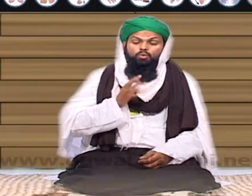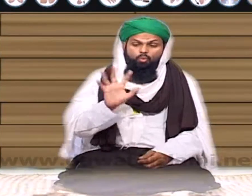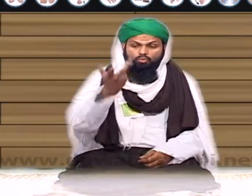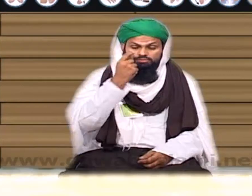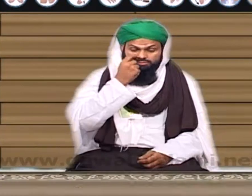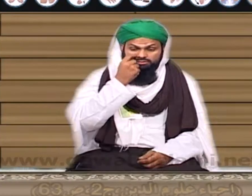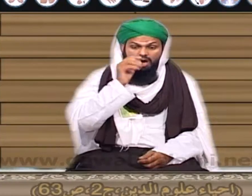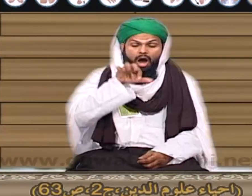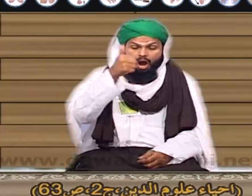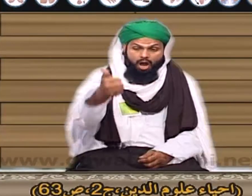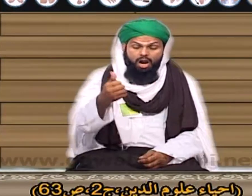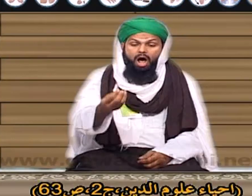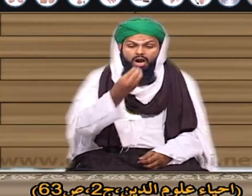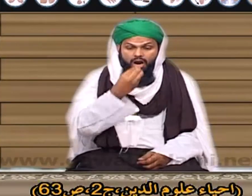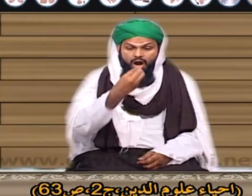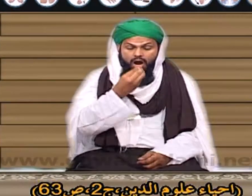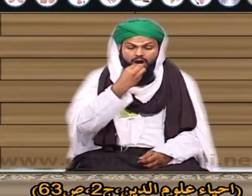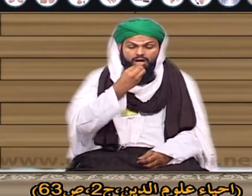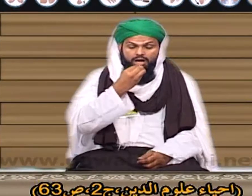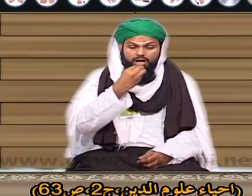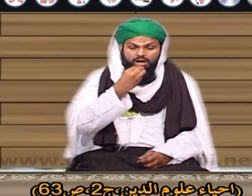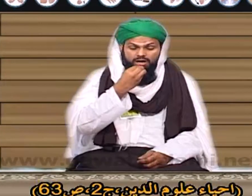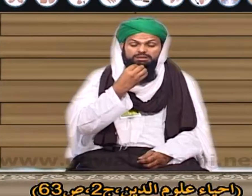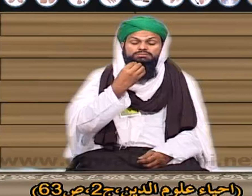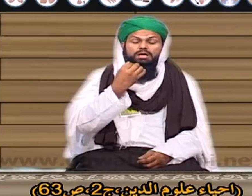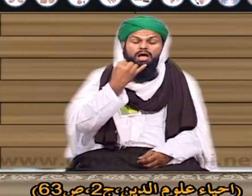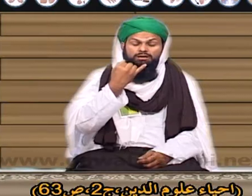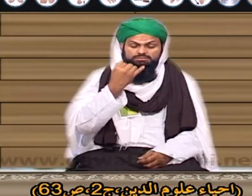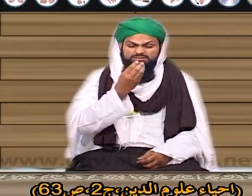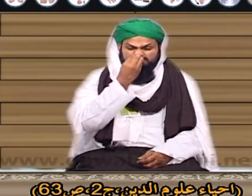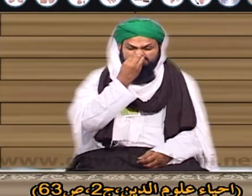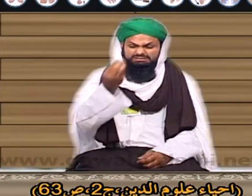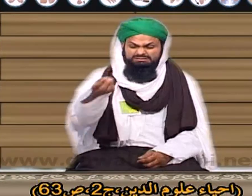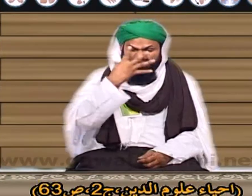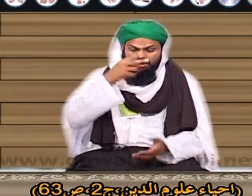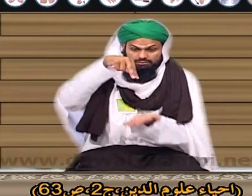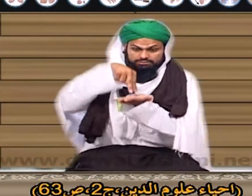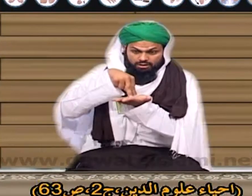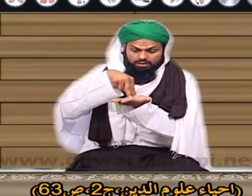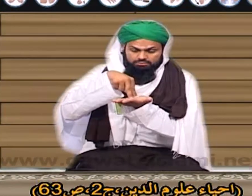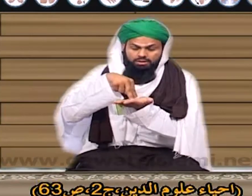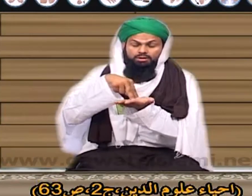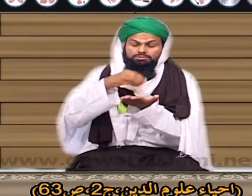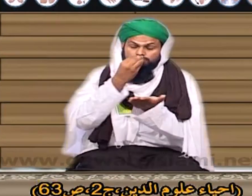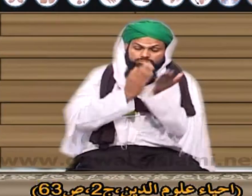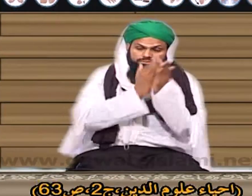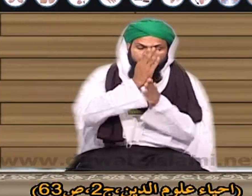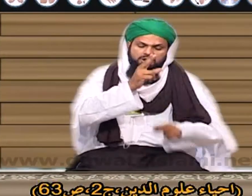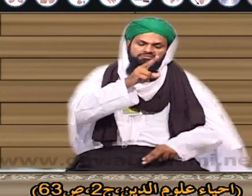ہے کہ جو حلال روزی کمانے کے لیے ذلت کی جگہ کھڑا ہوتا ہے اللہ تعالیٰ اس کے لیے جنت واجب کر دیتا.